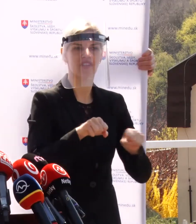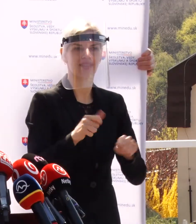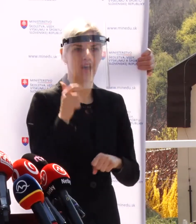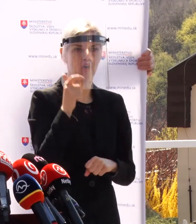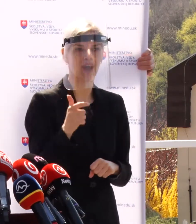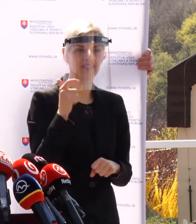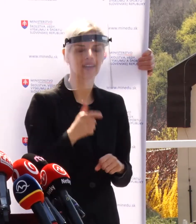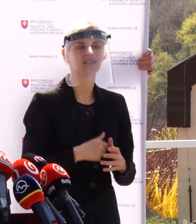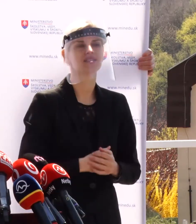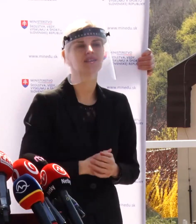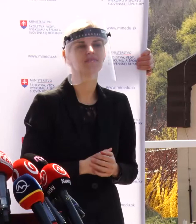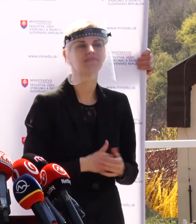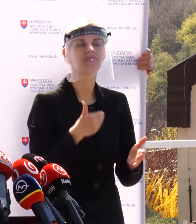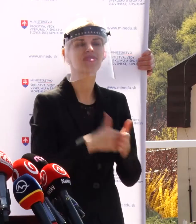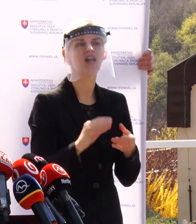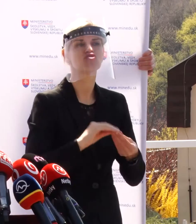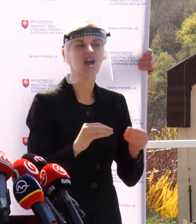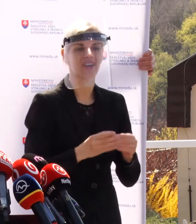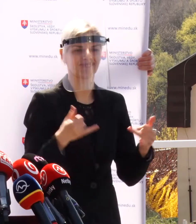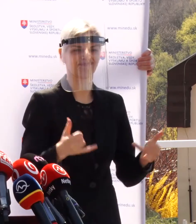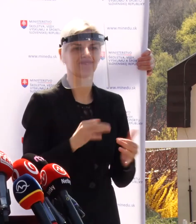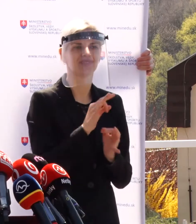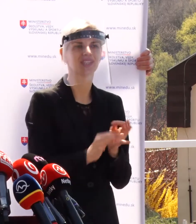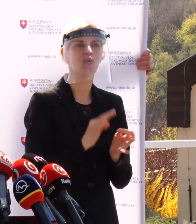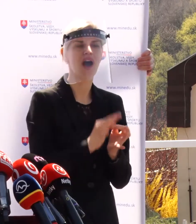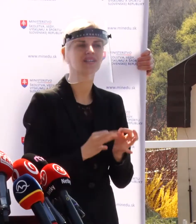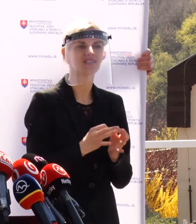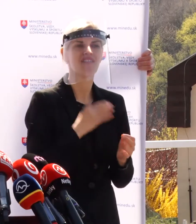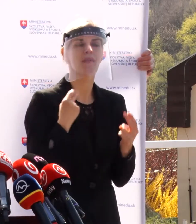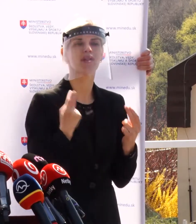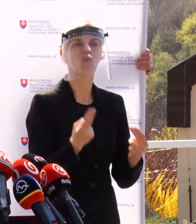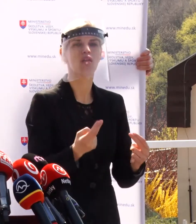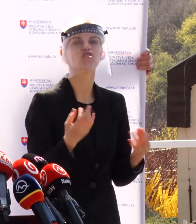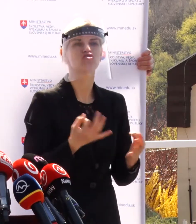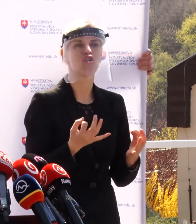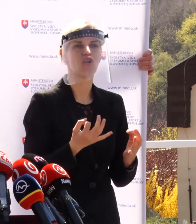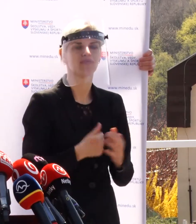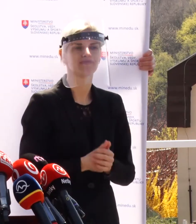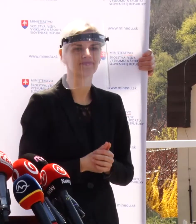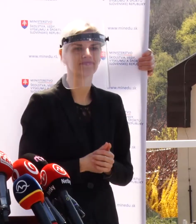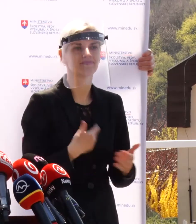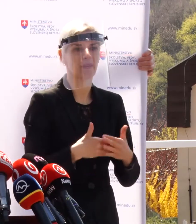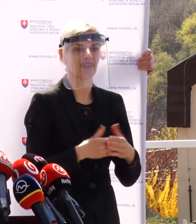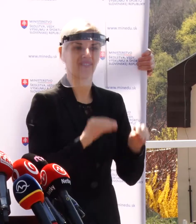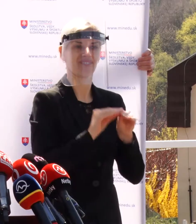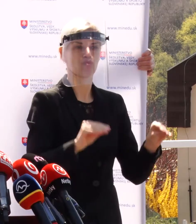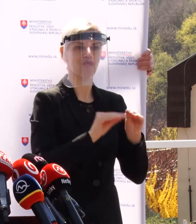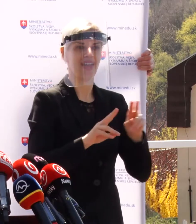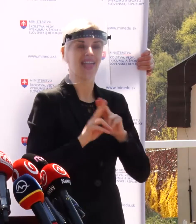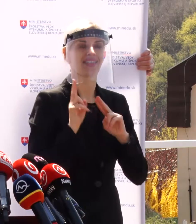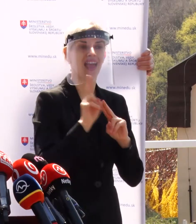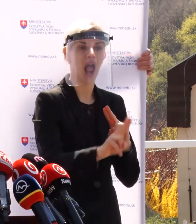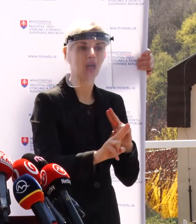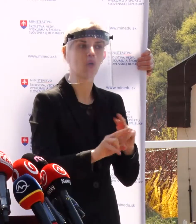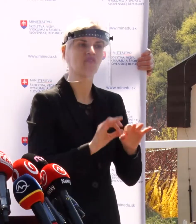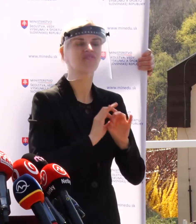Ďalšia vec, keďže v súčasnej situácii je vlastne nevyhnutné odpútať sa od predstavy, že počas vyučovania na diaľku sa